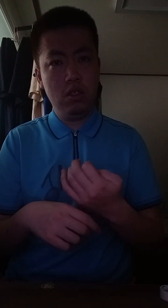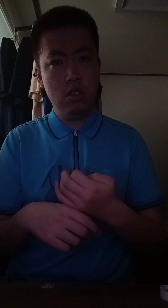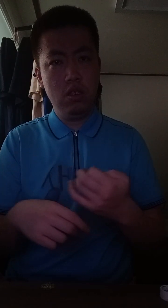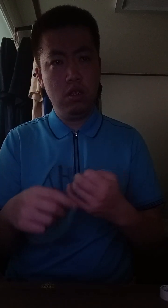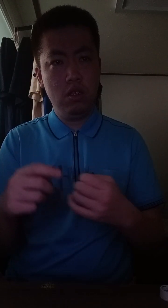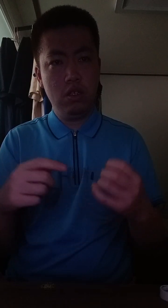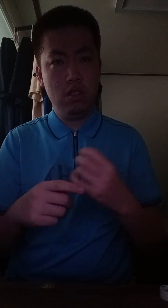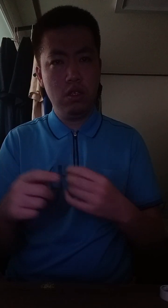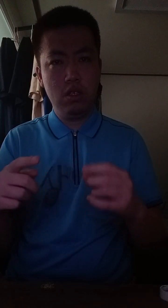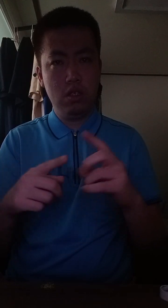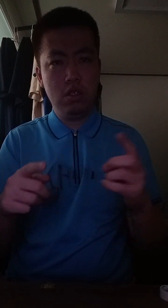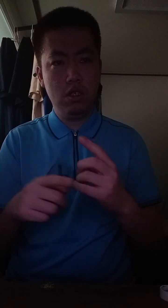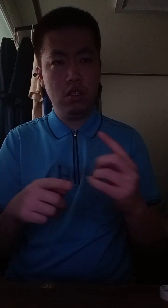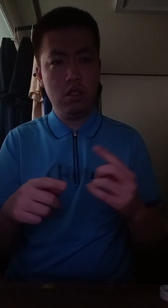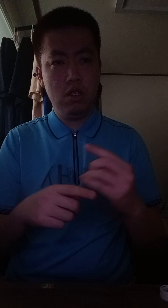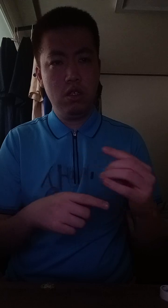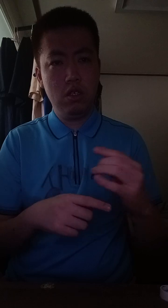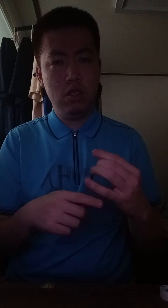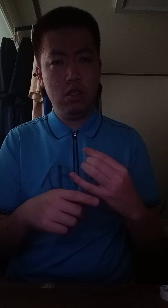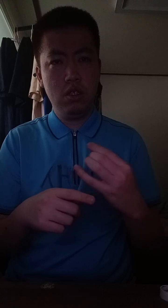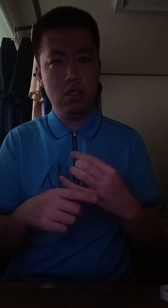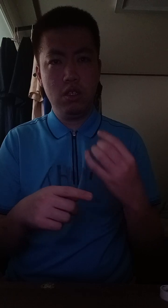이렇게 에어컨 켜놓고 애기랑 같이 자야 될 것 같습니다.